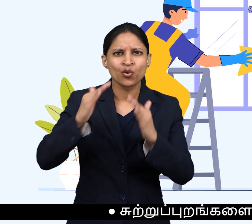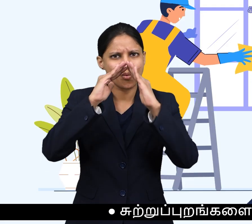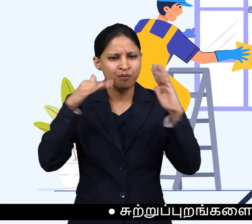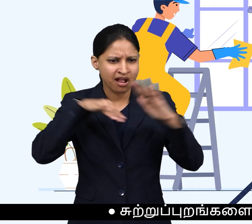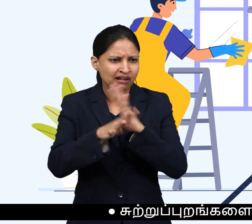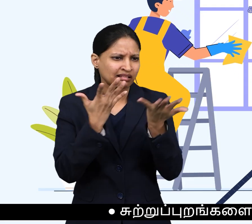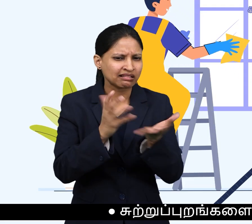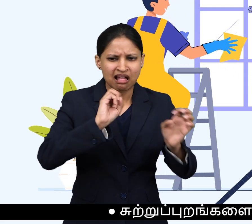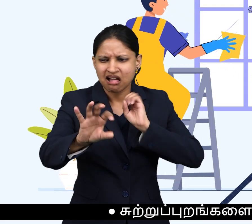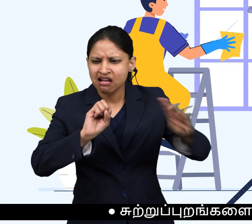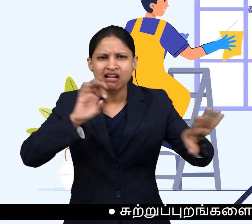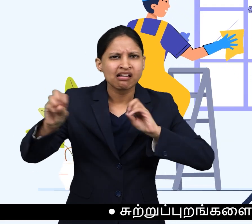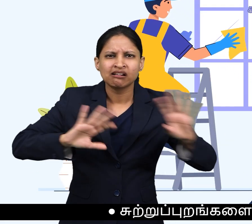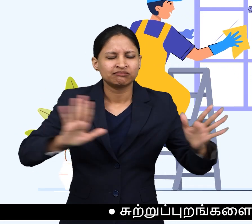சுற்றுப்புறங்களை சுத்தமாக வைத்திருங்கள்.